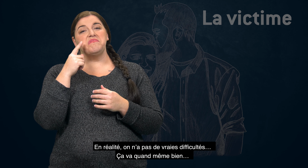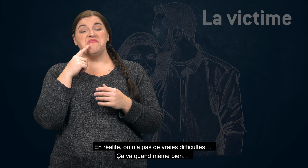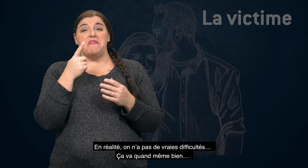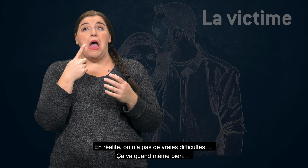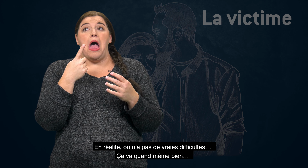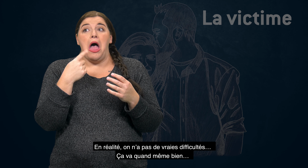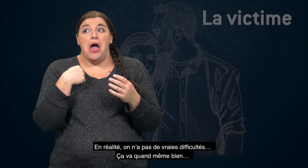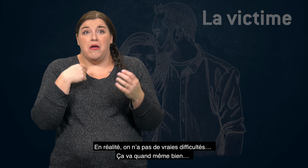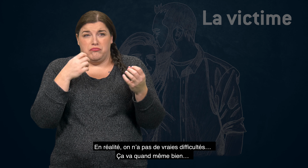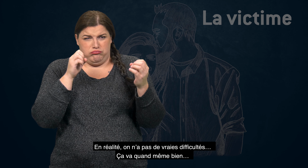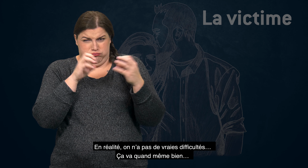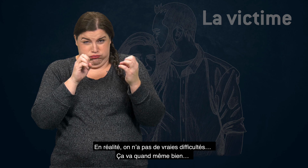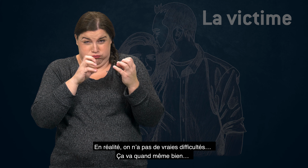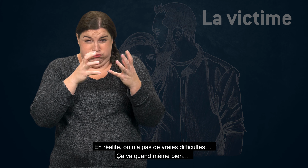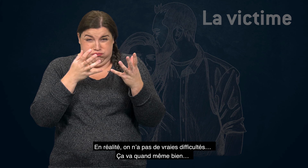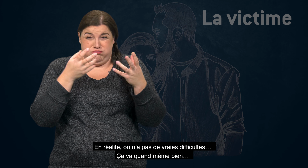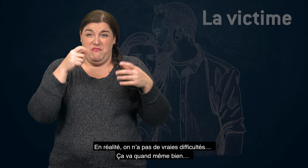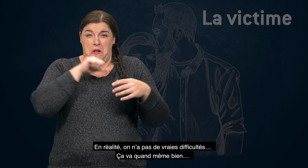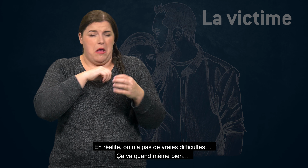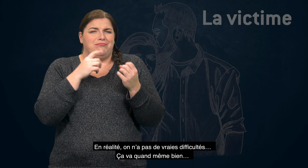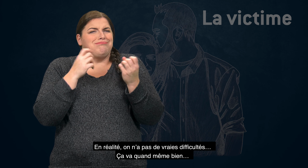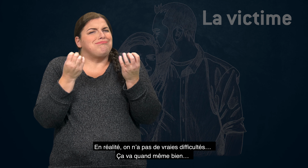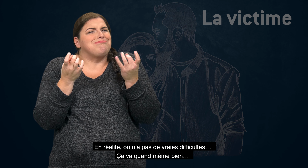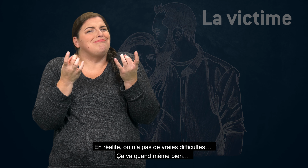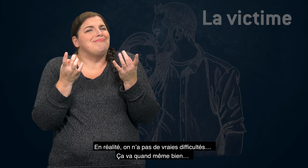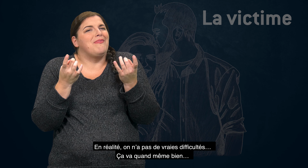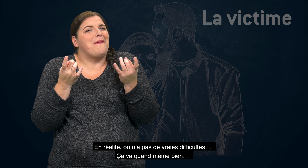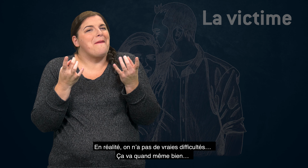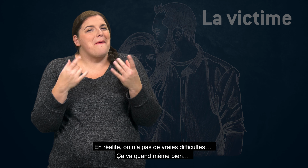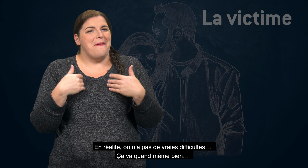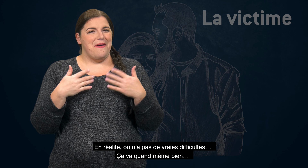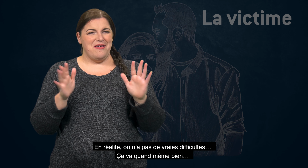En réalité, on n'a pas de vraies difficultés. Ça va quand même bien.